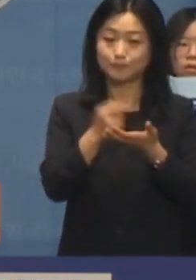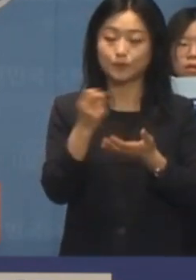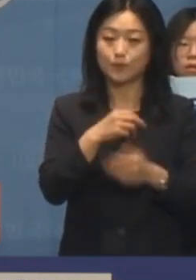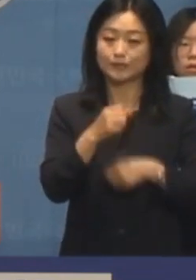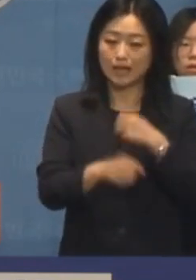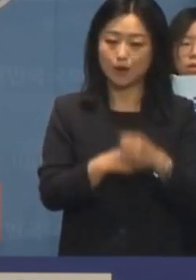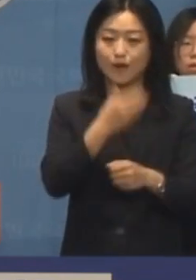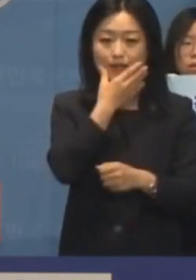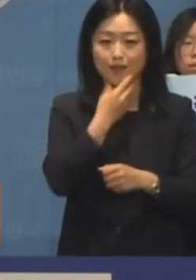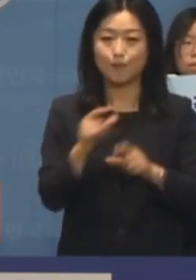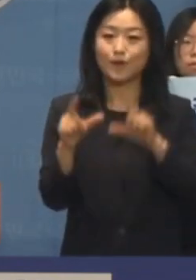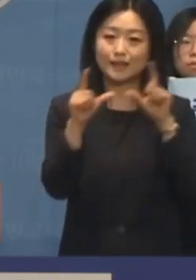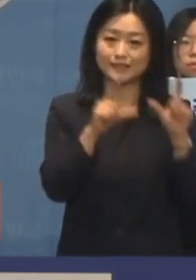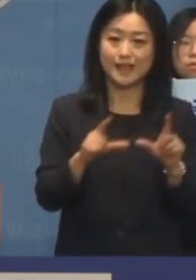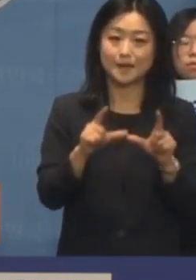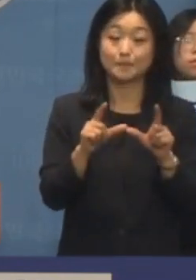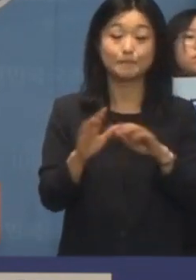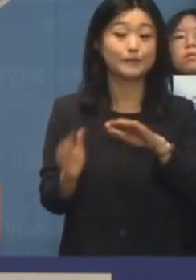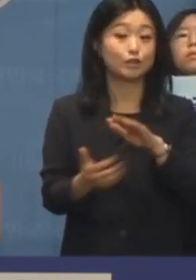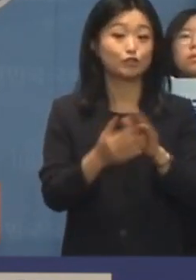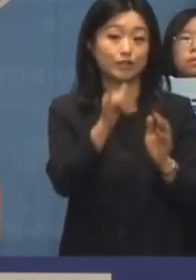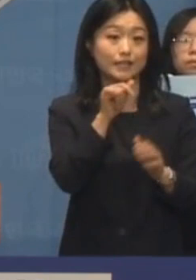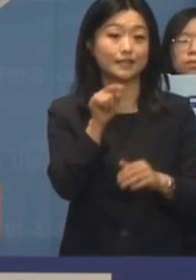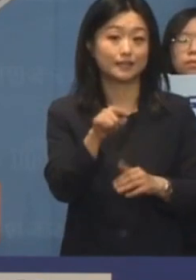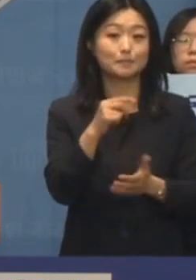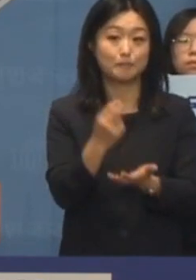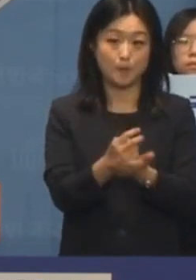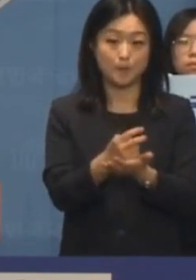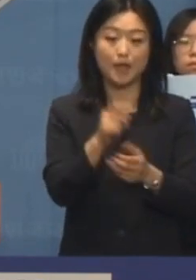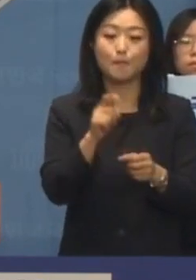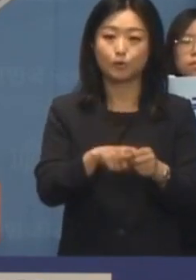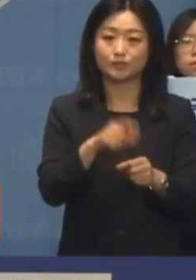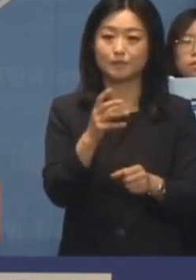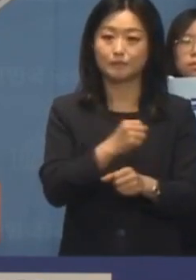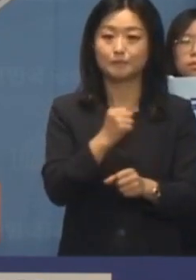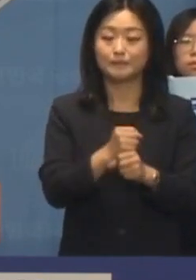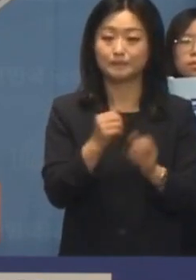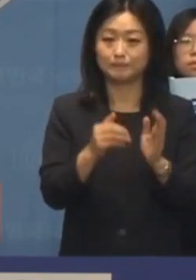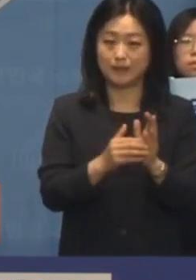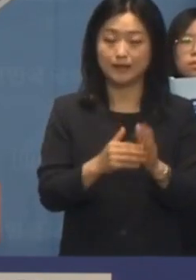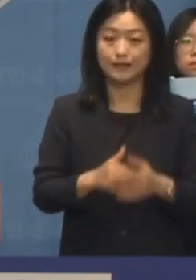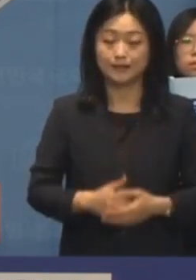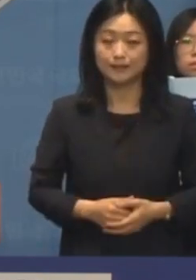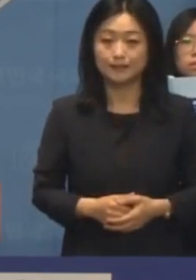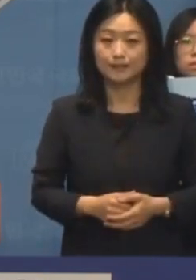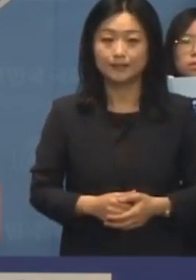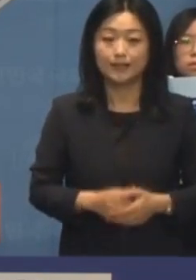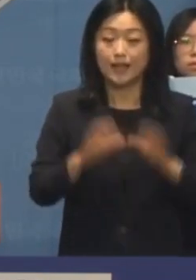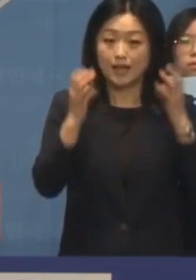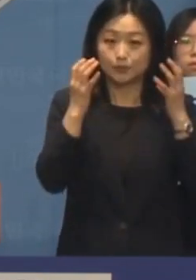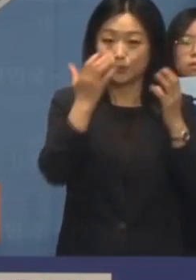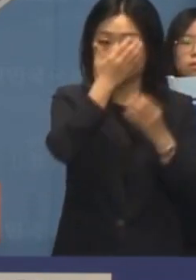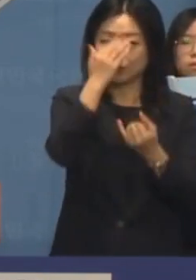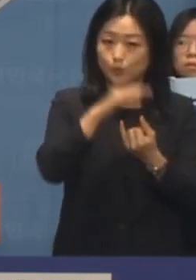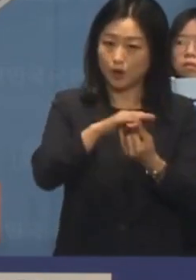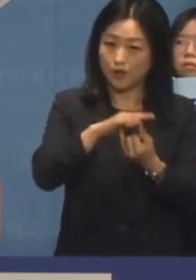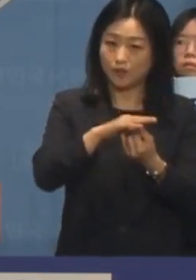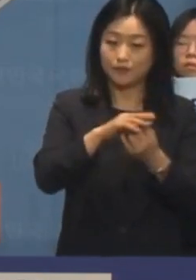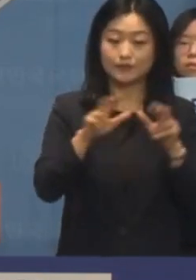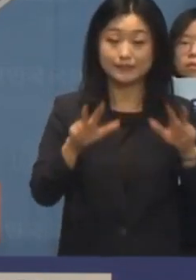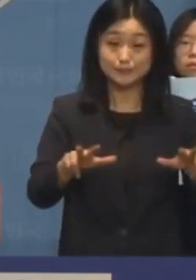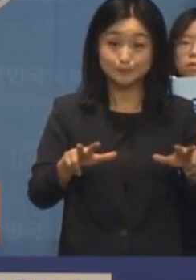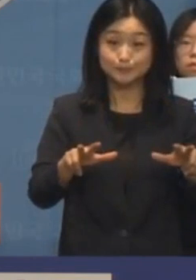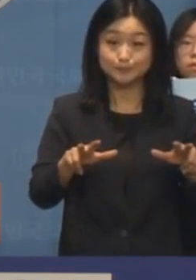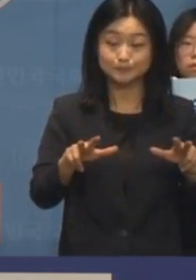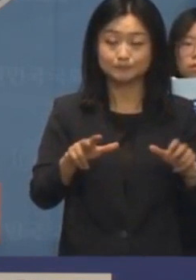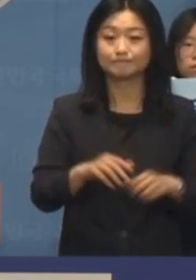자유롭고 행복한 삶을 이루어 나갈 수 있도록 하기 위한 목적으로 제정된 조례입니다. 아동과 청소년은 지금